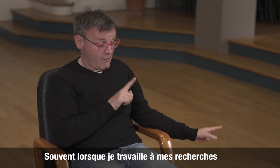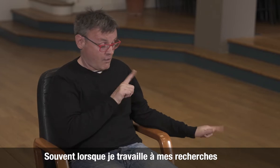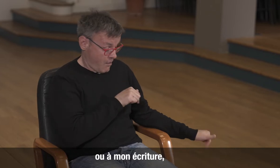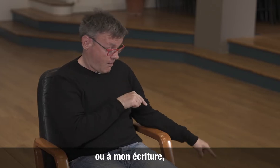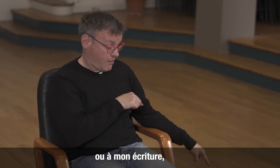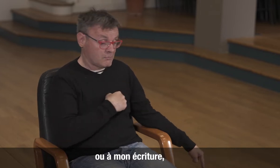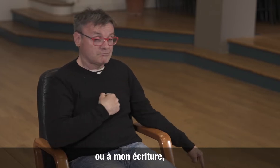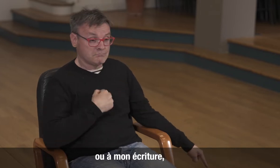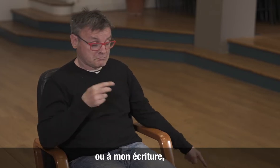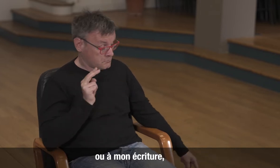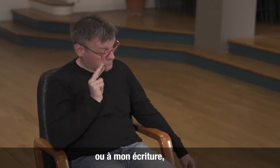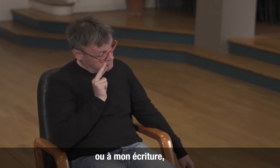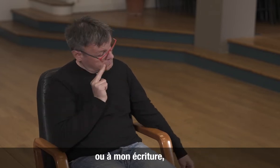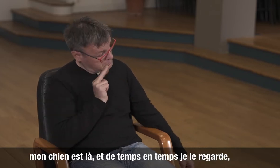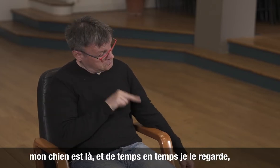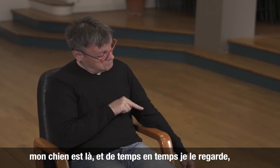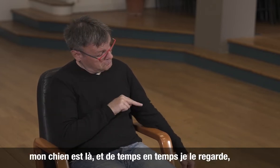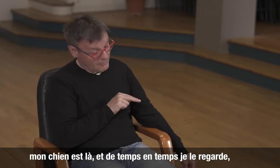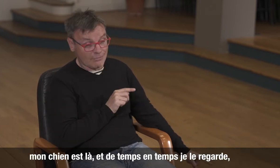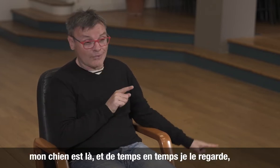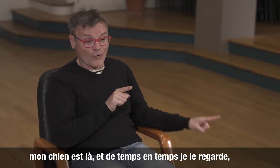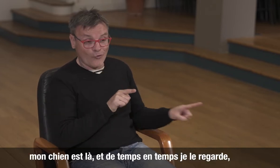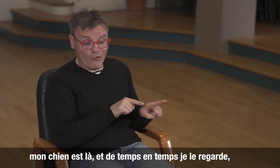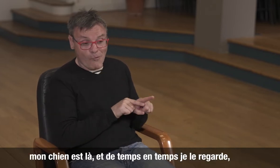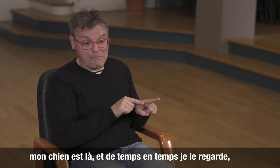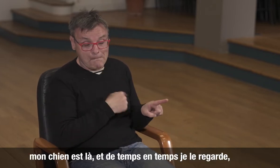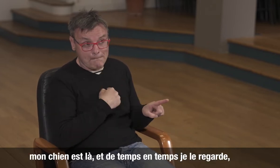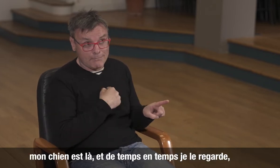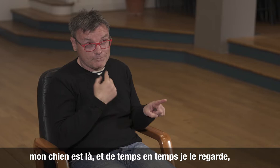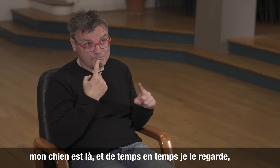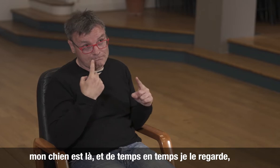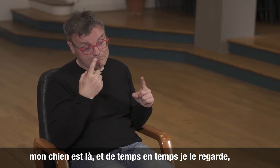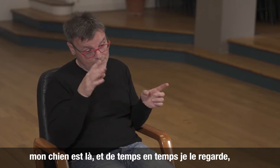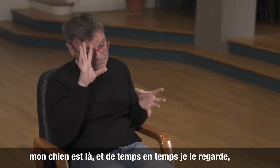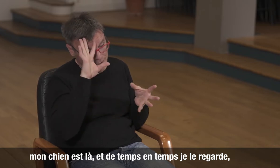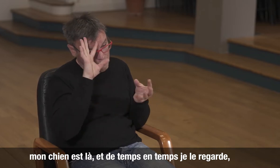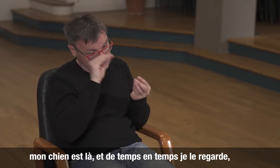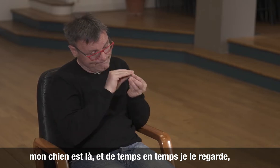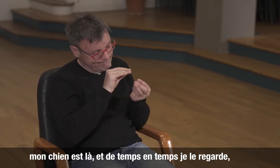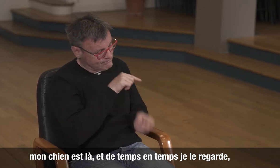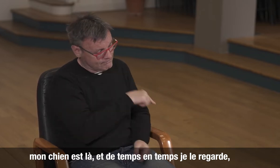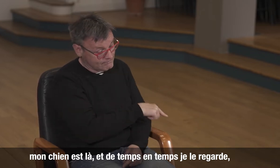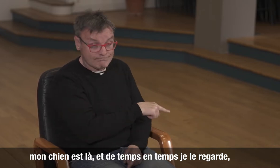recherches ou à mon écriture, mon chien est là et de temps en temps, je le regarde